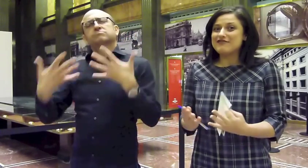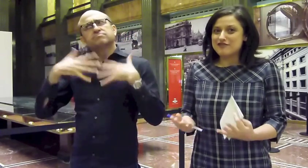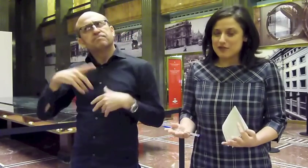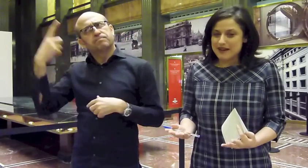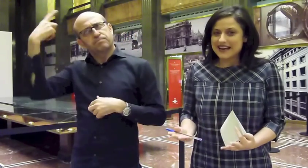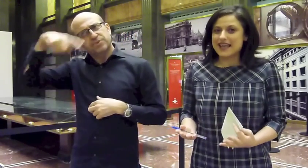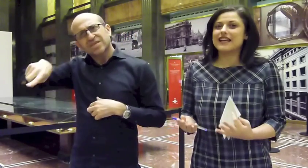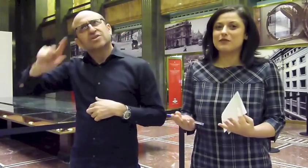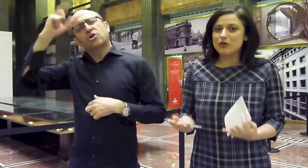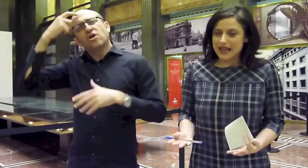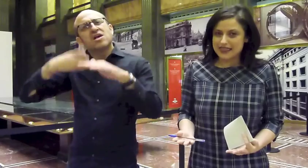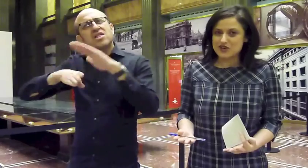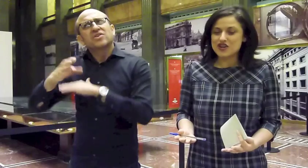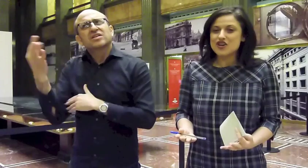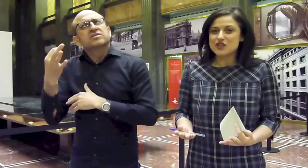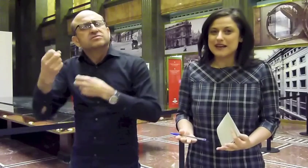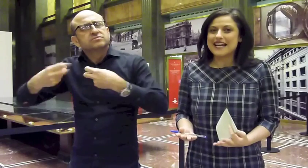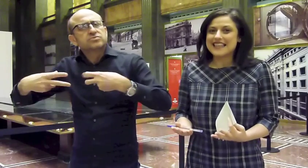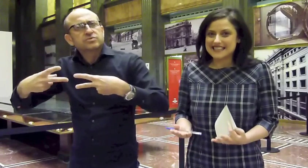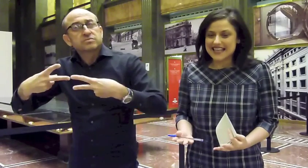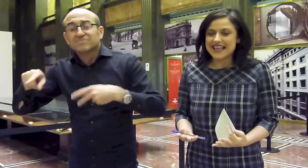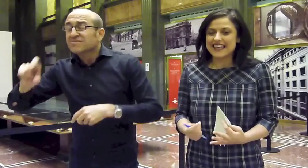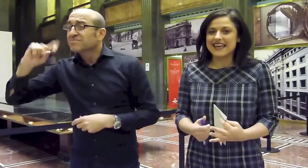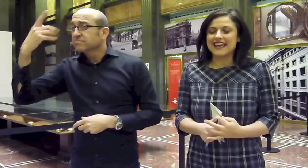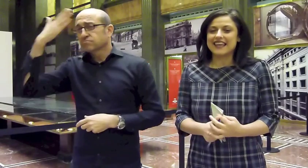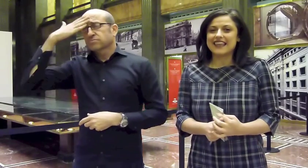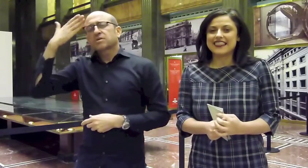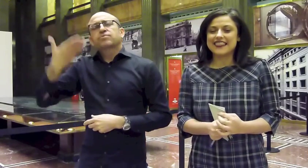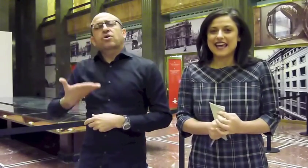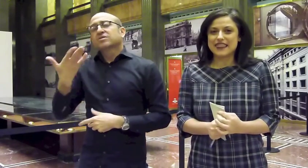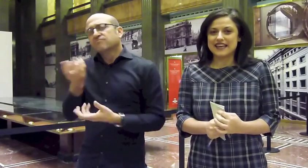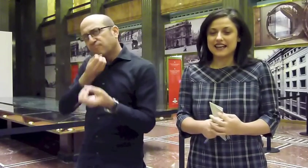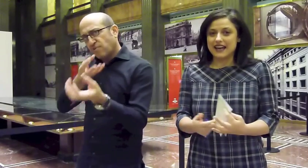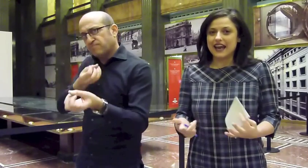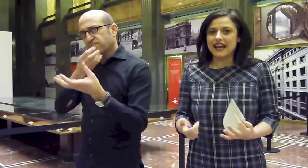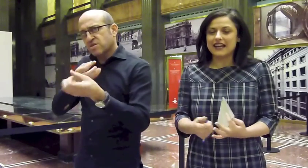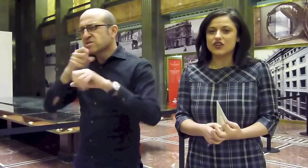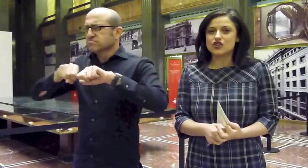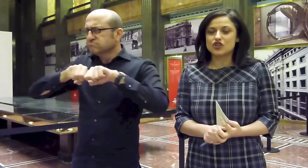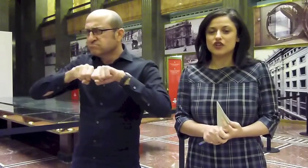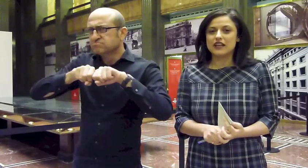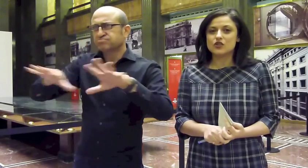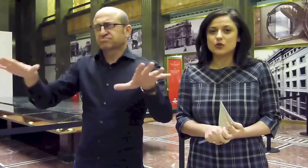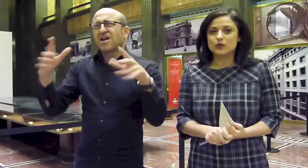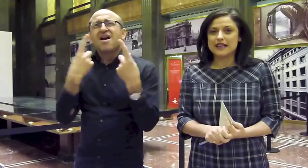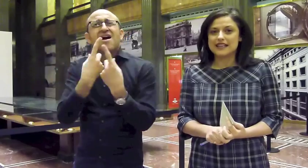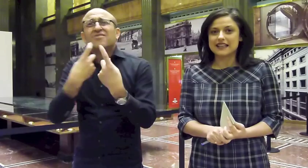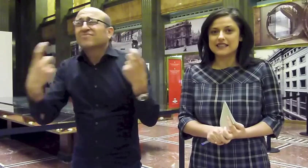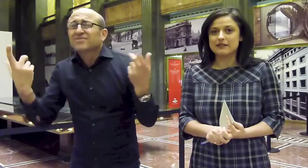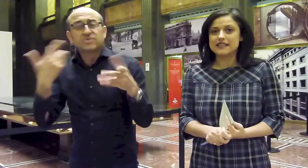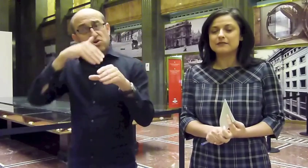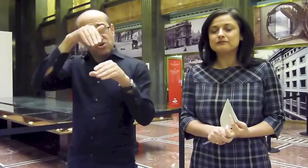es informar y hacer divulgación sobre la necesidad de hacer los contenidos